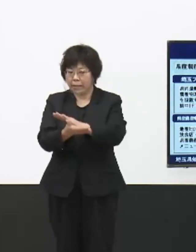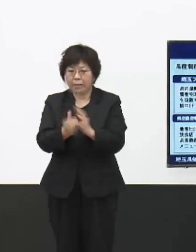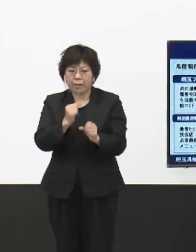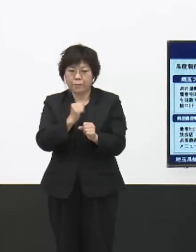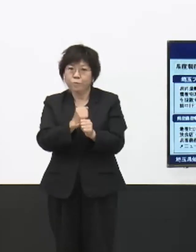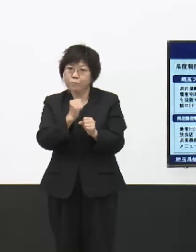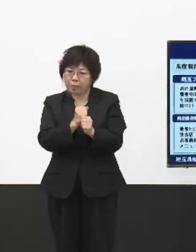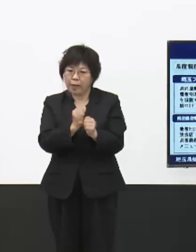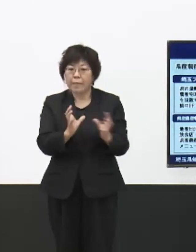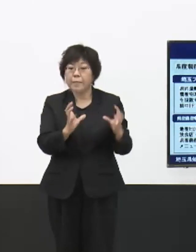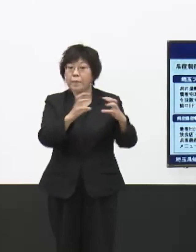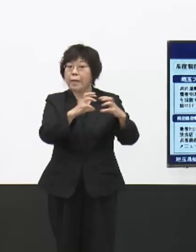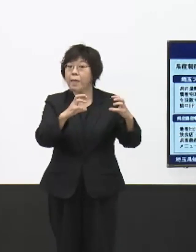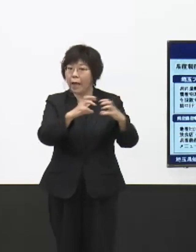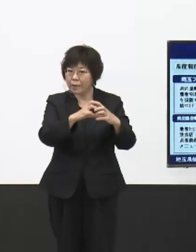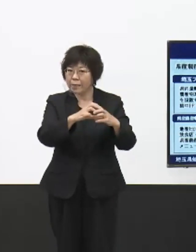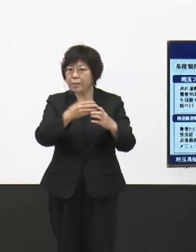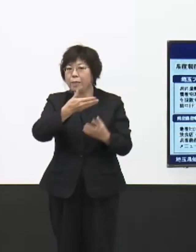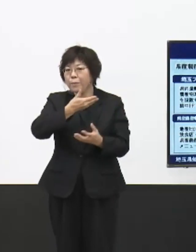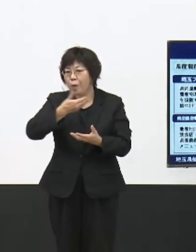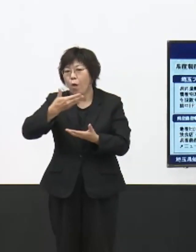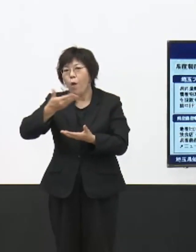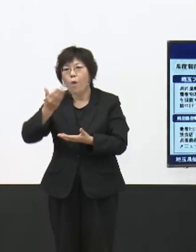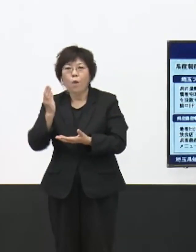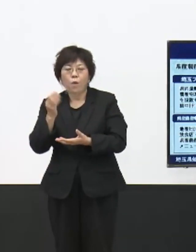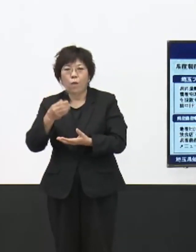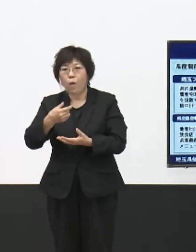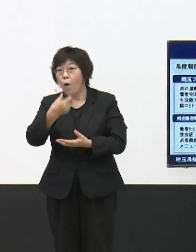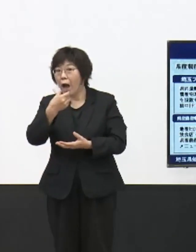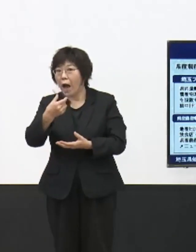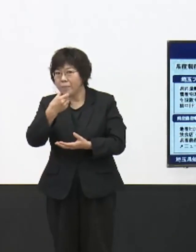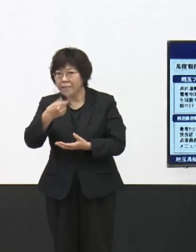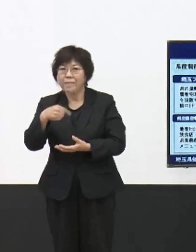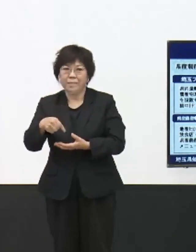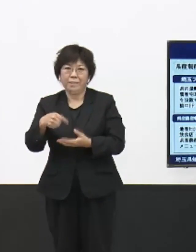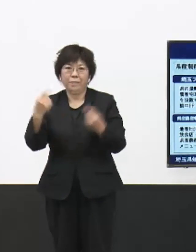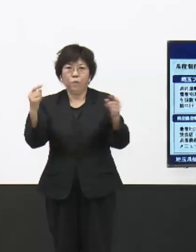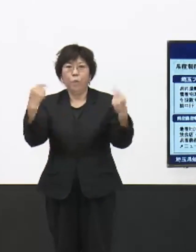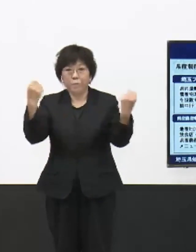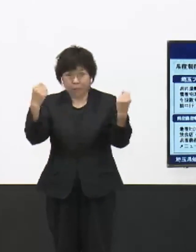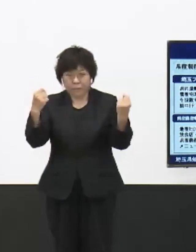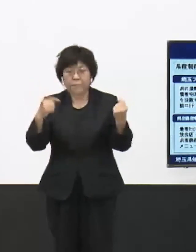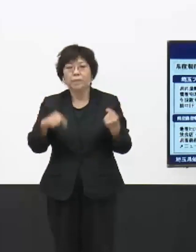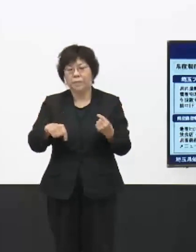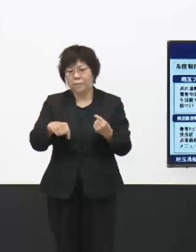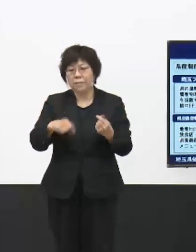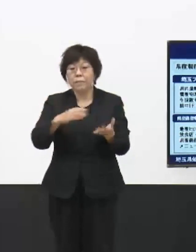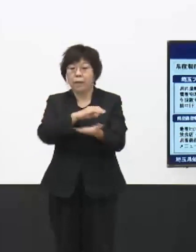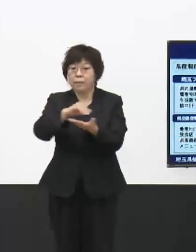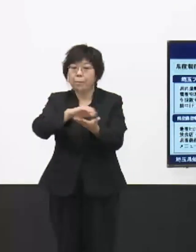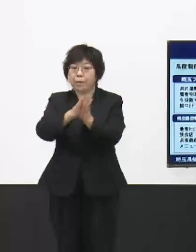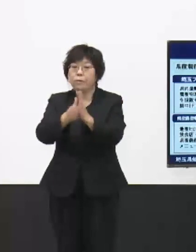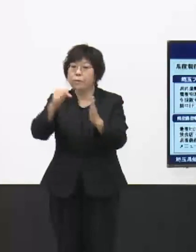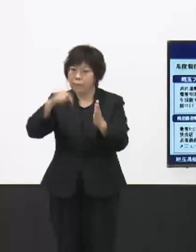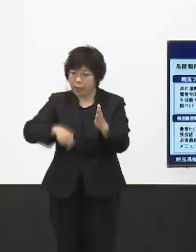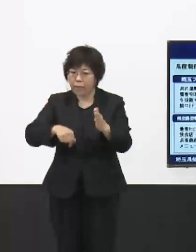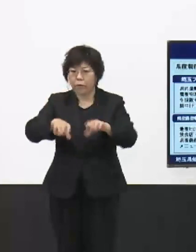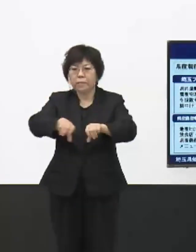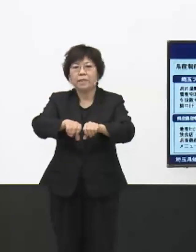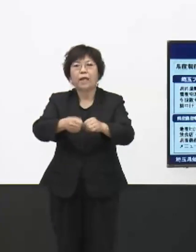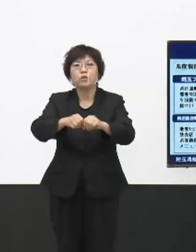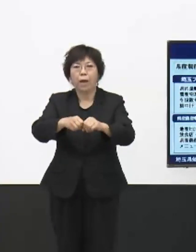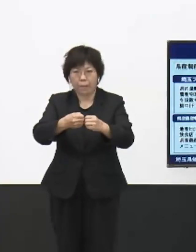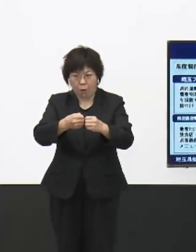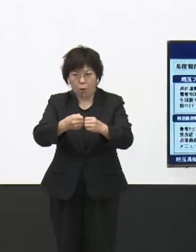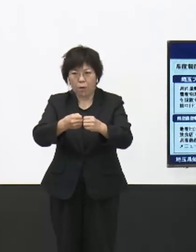菜スイーツフェアの開催であります。県内の飲食店や小売店で、さつまいも、あるいは